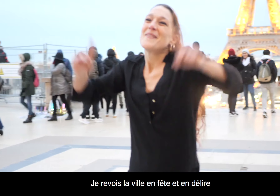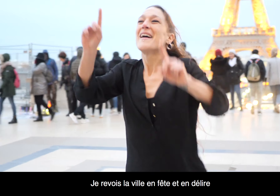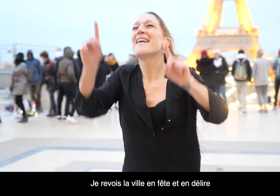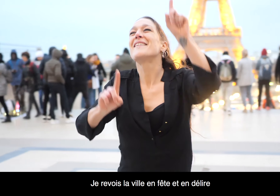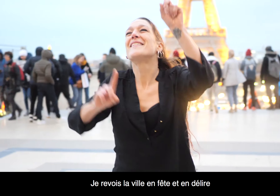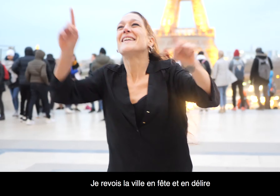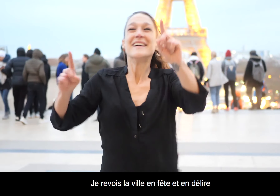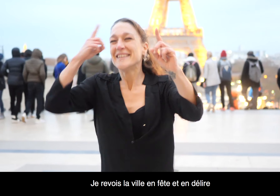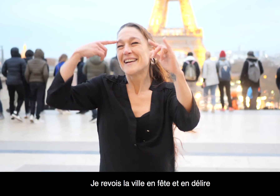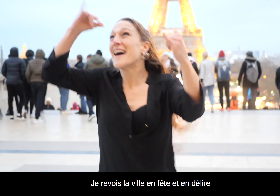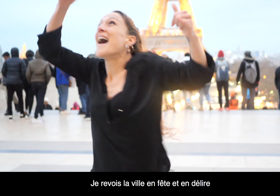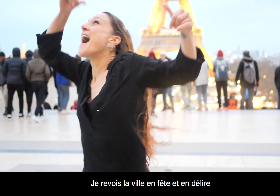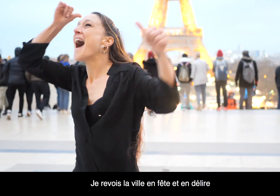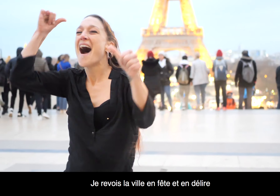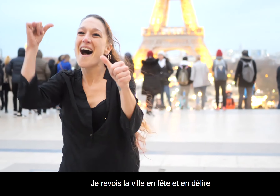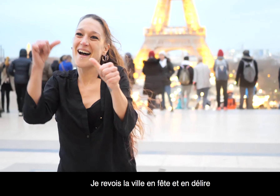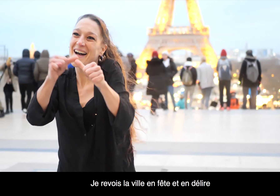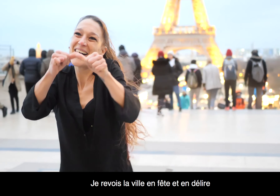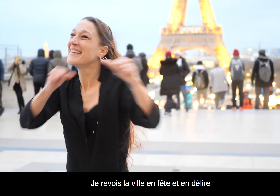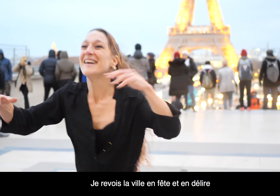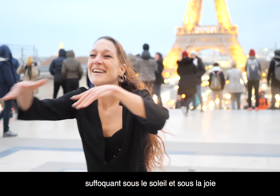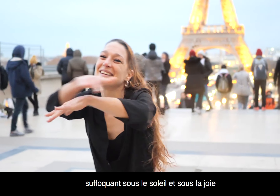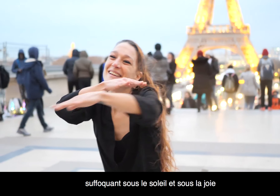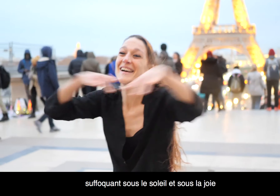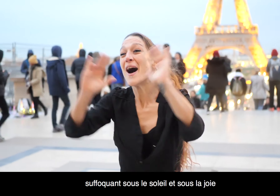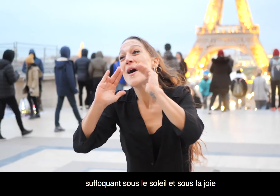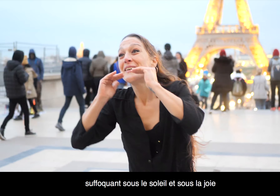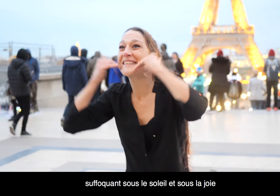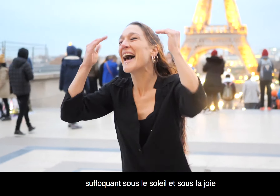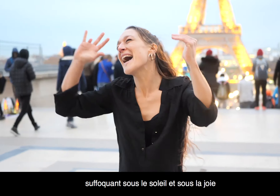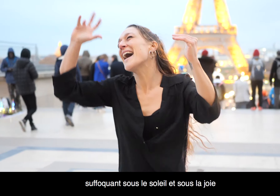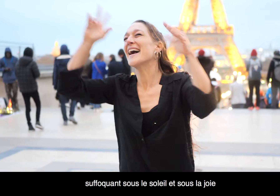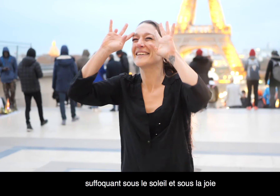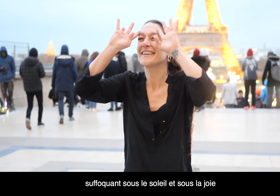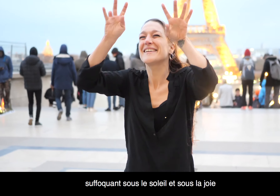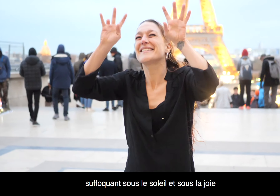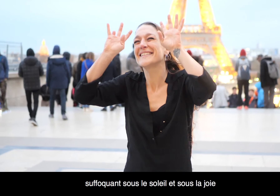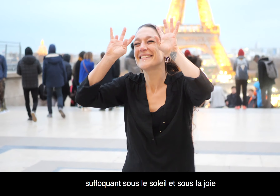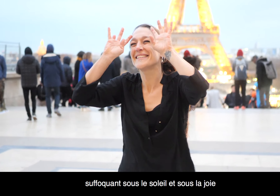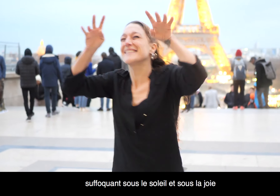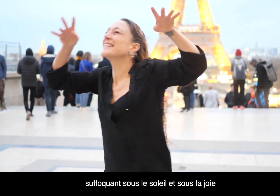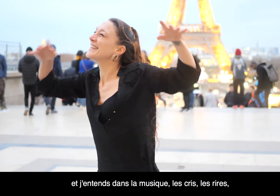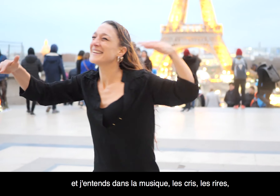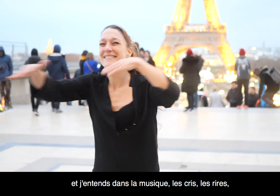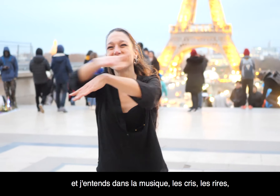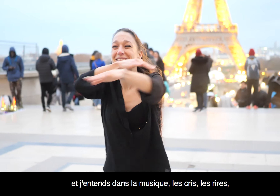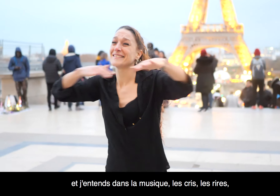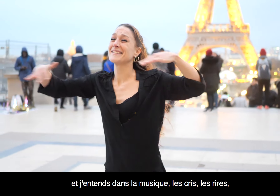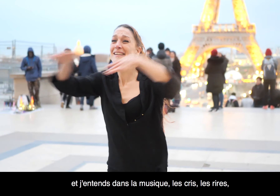La ville en fête et en délire, suffoquant sous le soleil et sous la joie. Et j'entends dans la